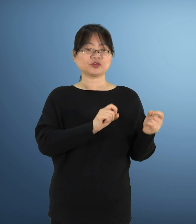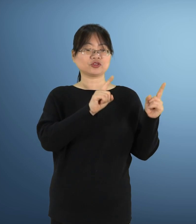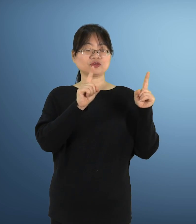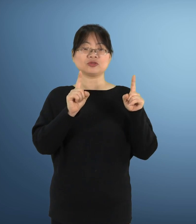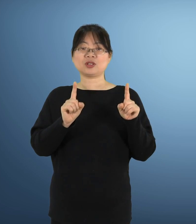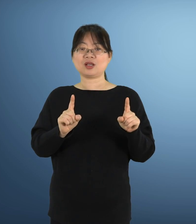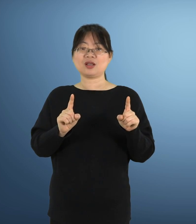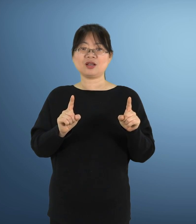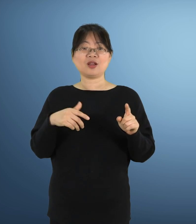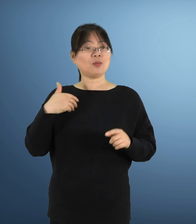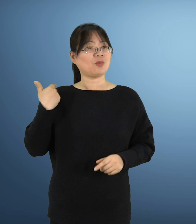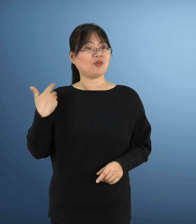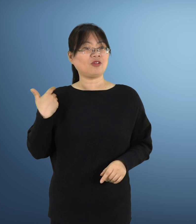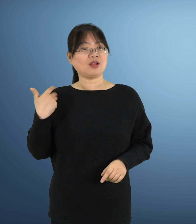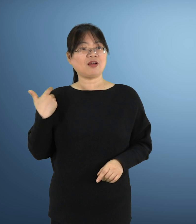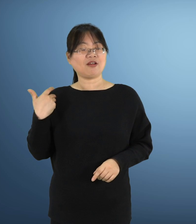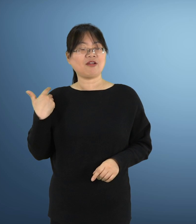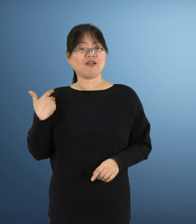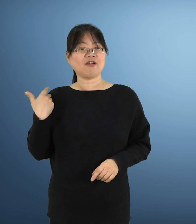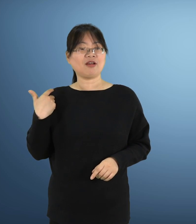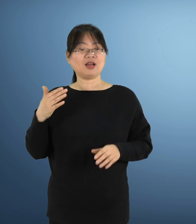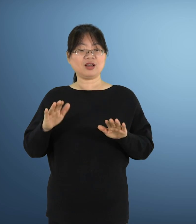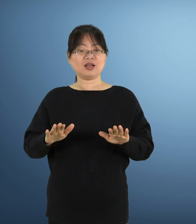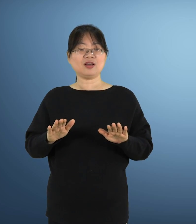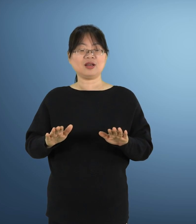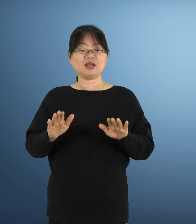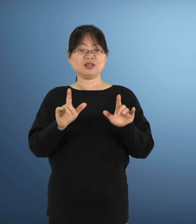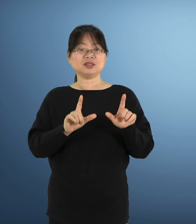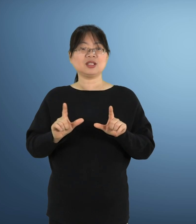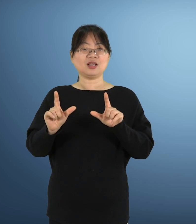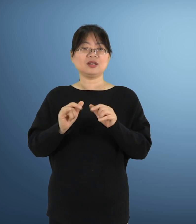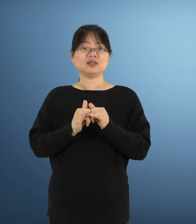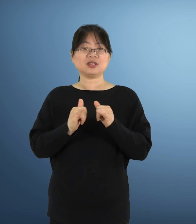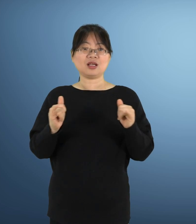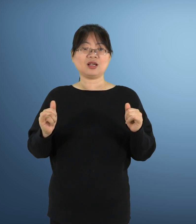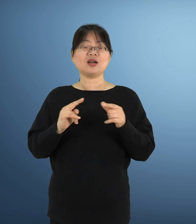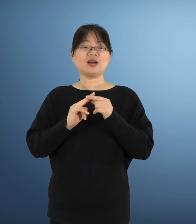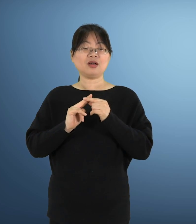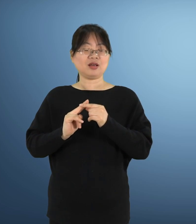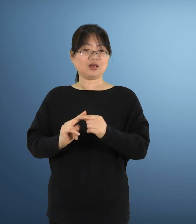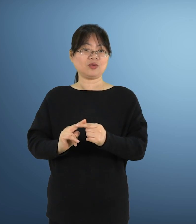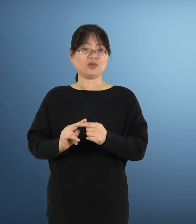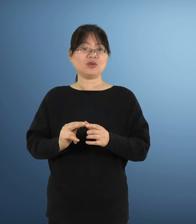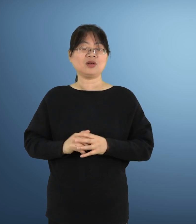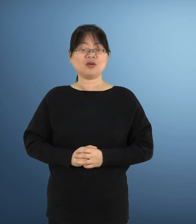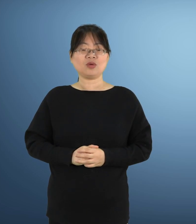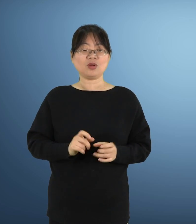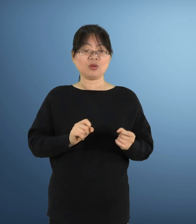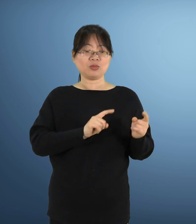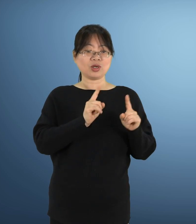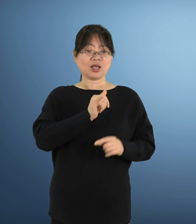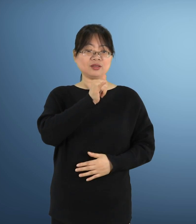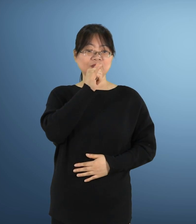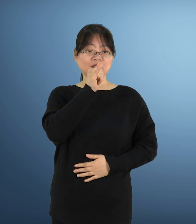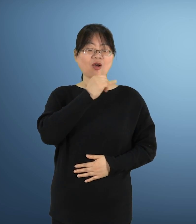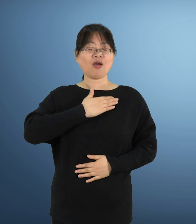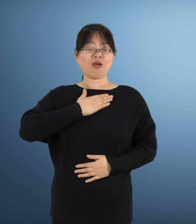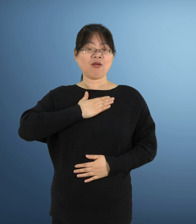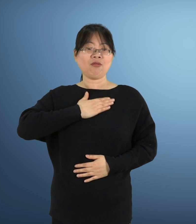부활을 모르고 현세적 삶을 살았던 사람하고 부활이 있는 걸